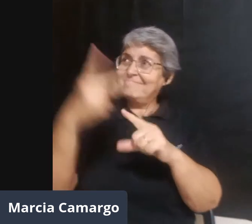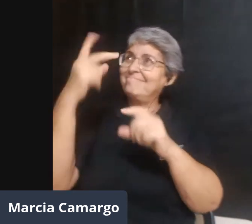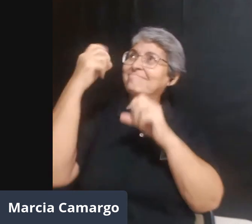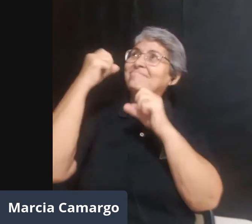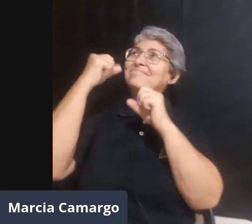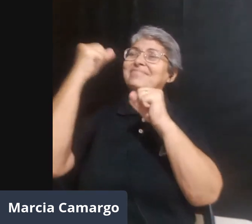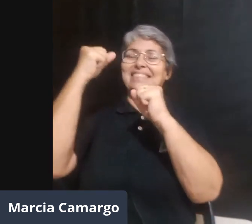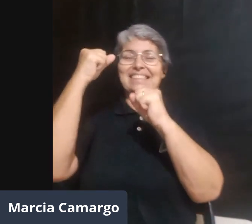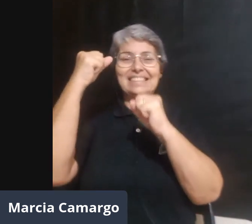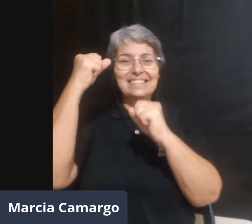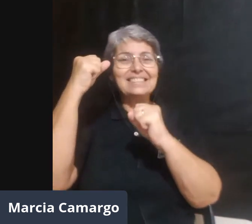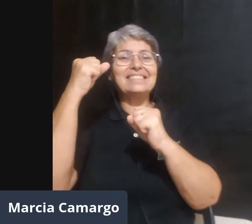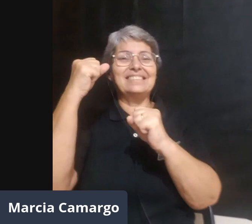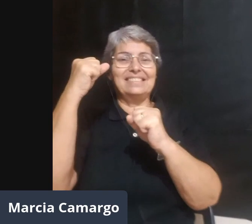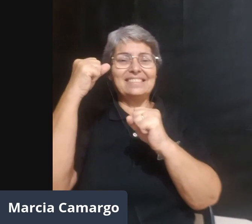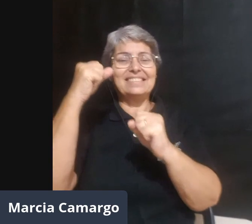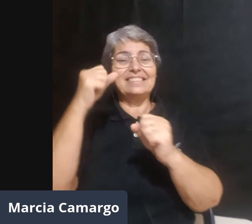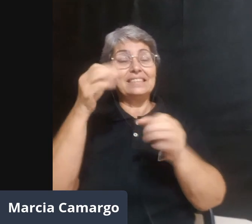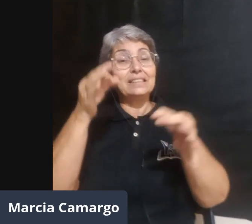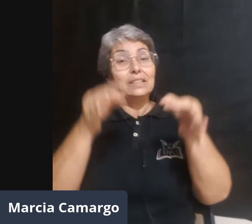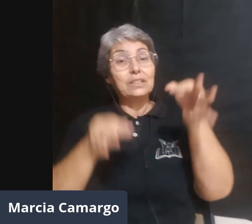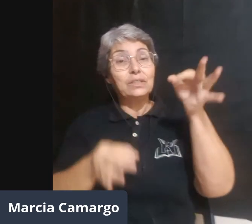vencer, justiça